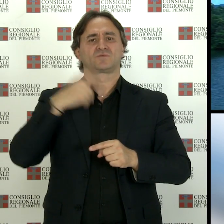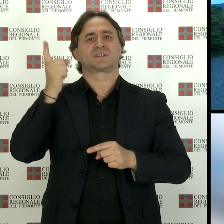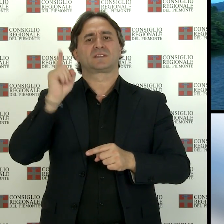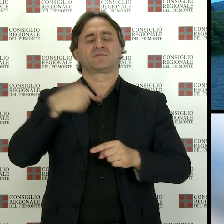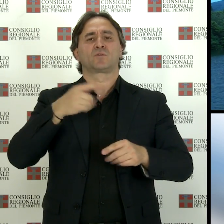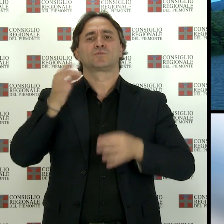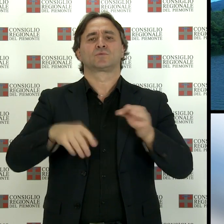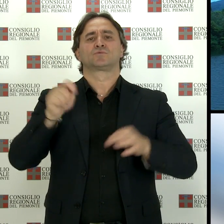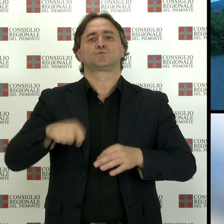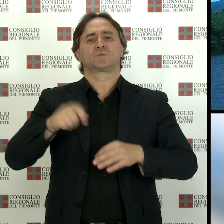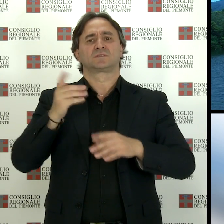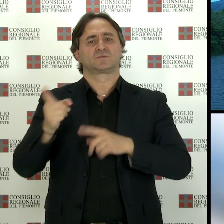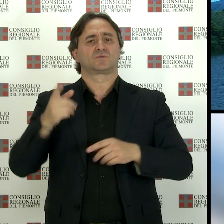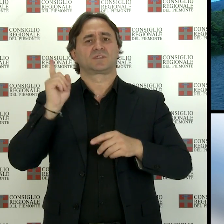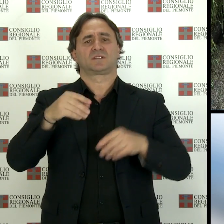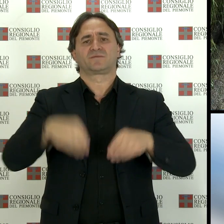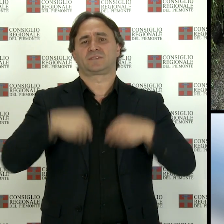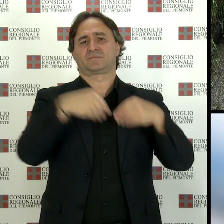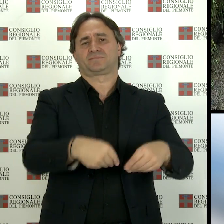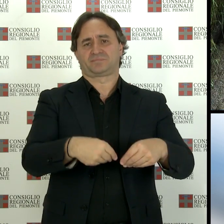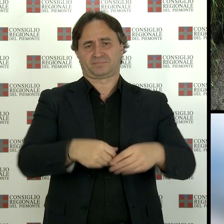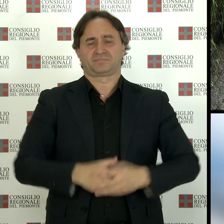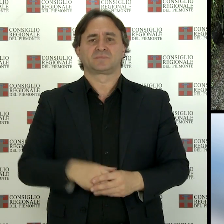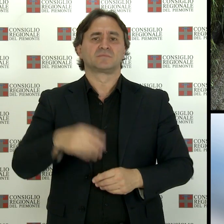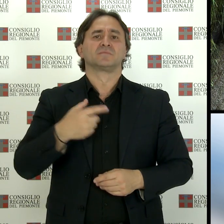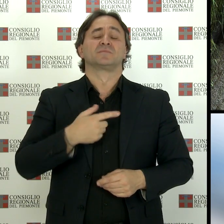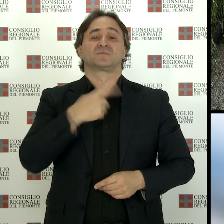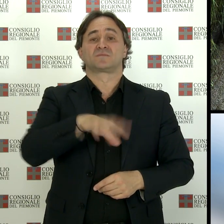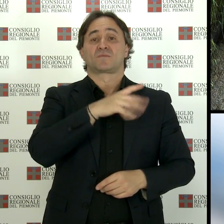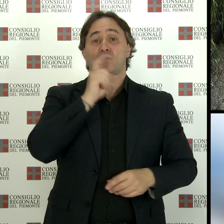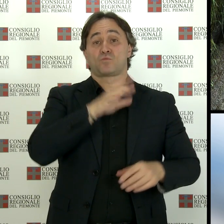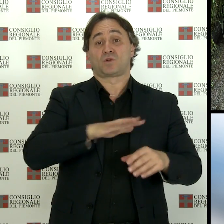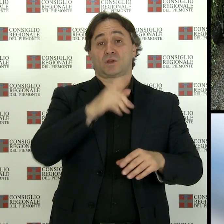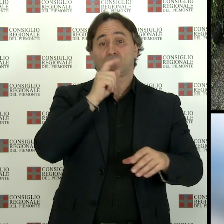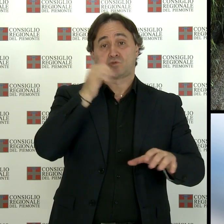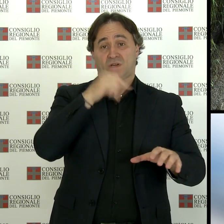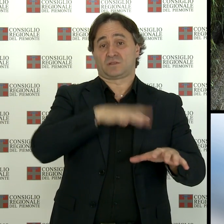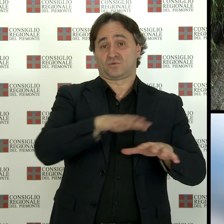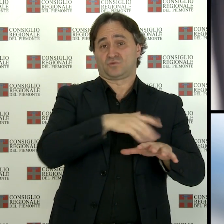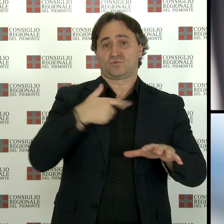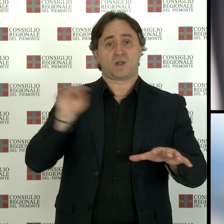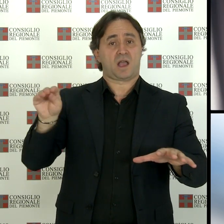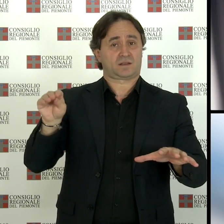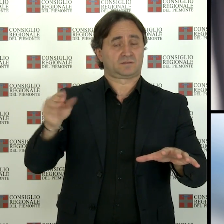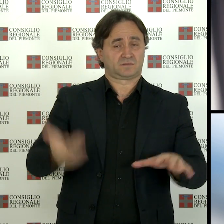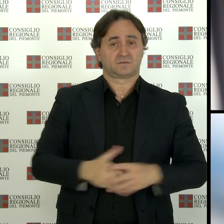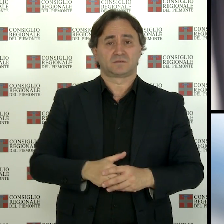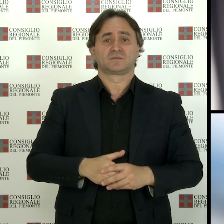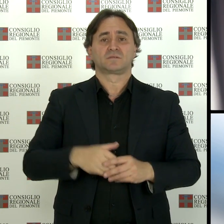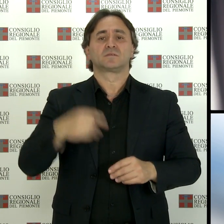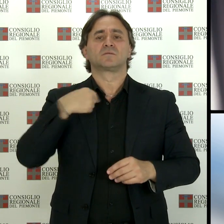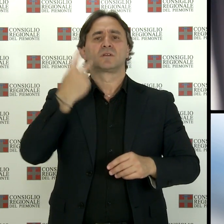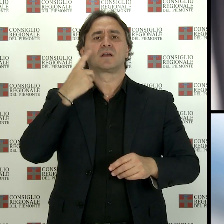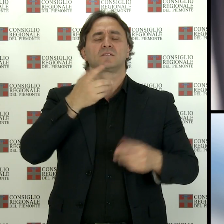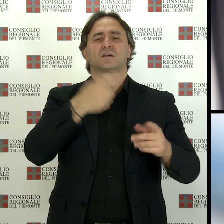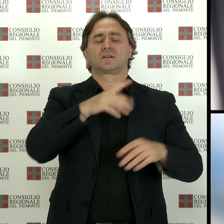procedimento amministrativo promosso da alcuni comuni del torinese. L'assessore ha spiegato che tale costituzione potrà essere valutata non appena